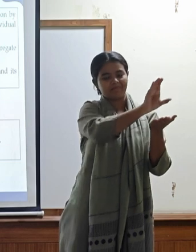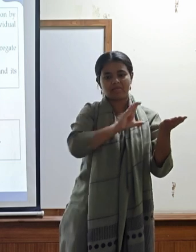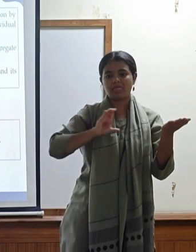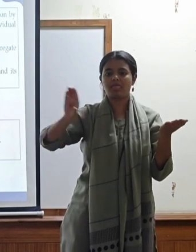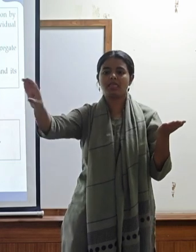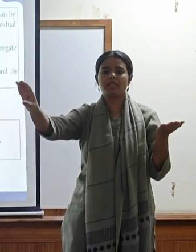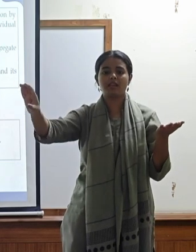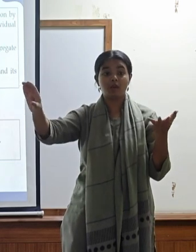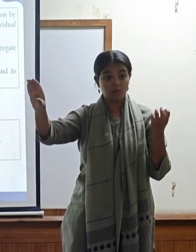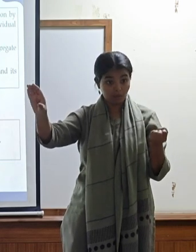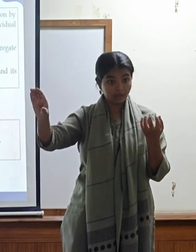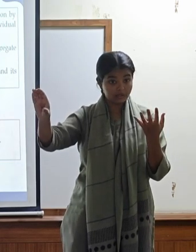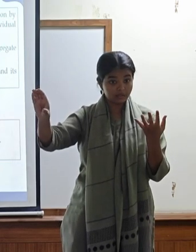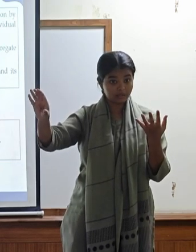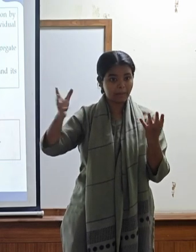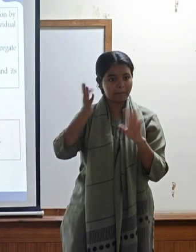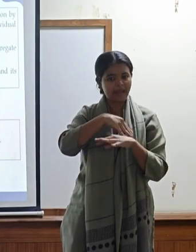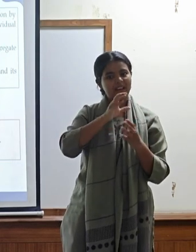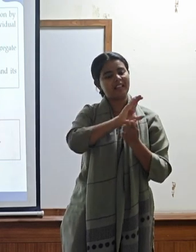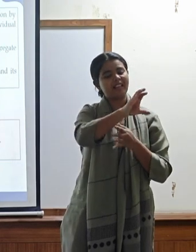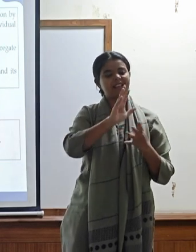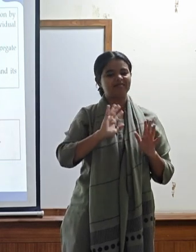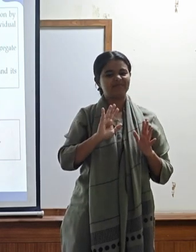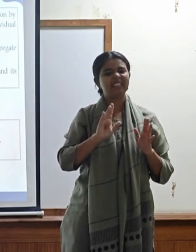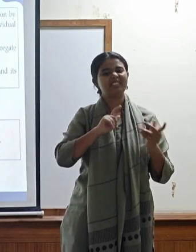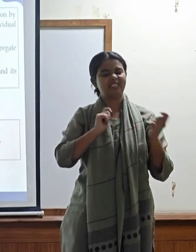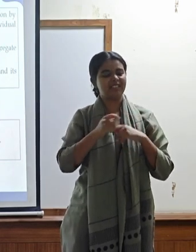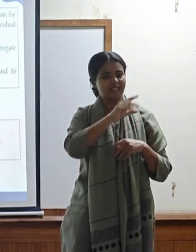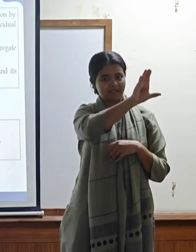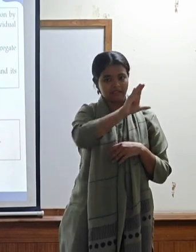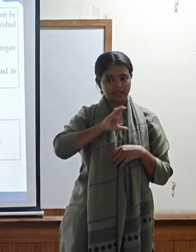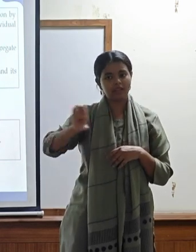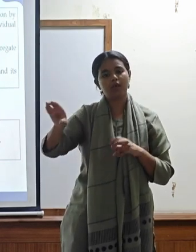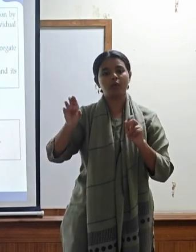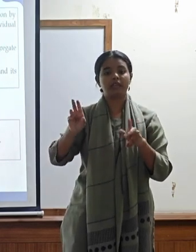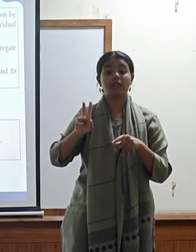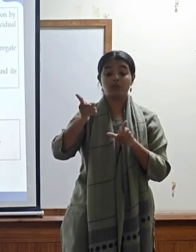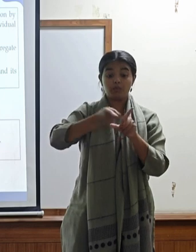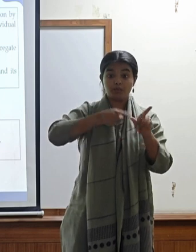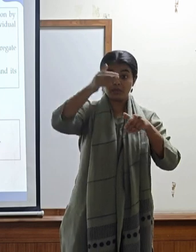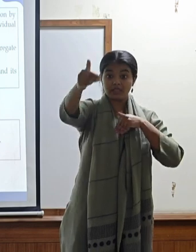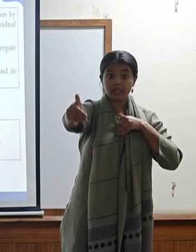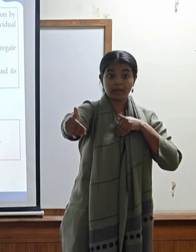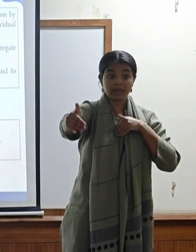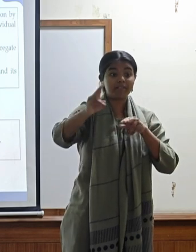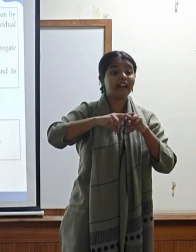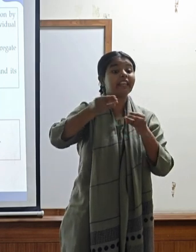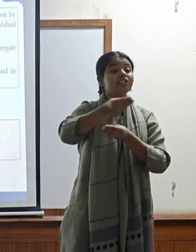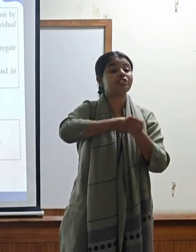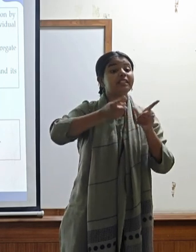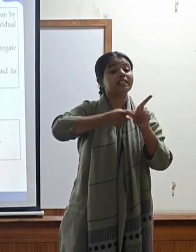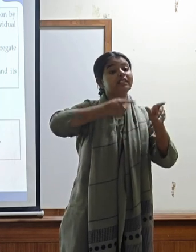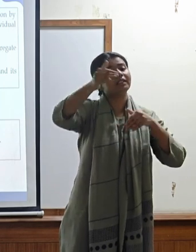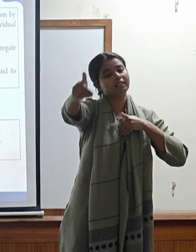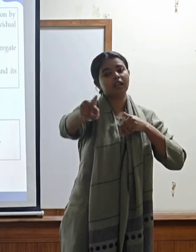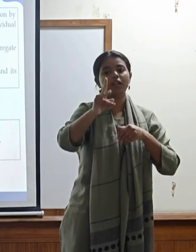है कि आप एक फाइनेंशियल ईयर में 2 बार अपनी चॉइस को चेंज कर सकते हैं। ये सारी फैसिलिटी यूपीएस